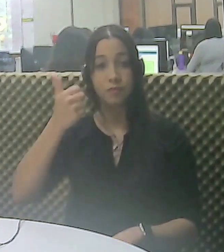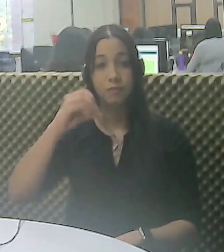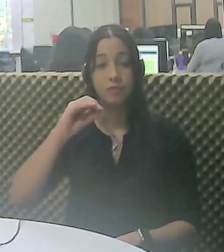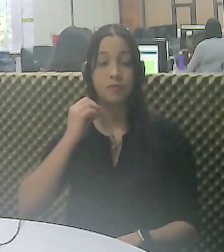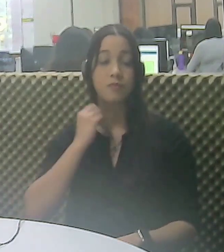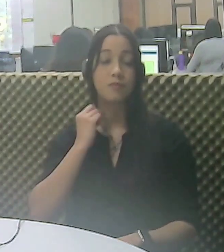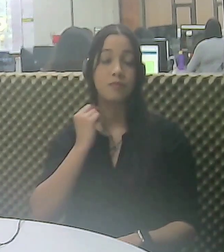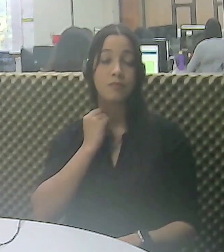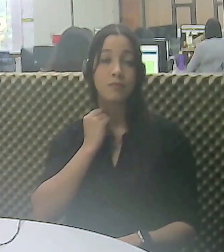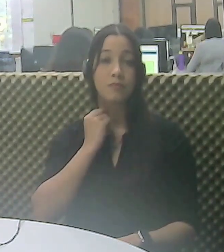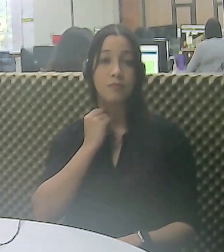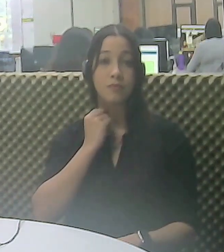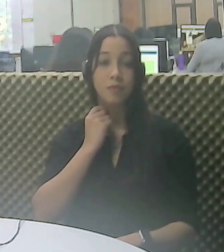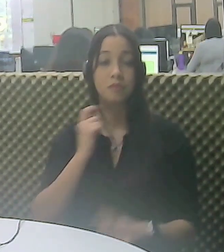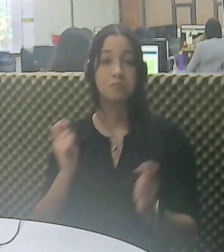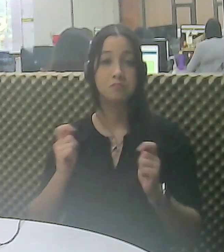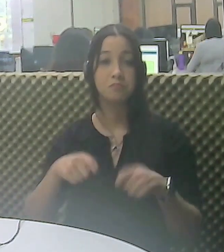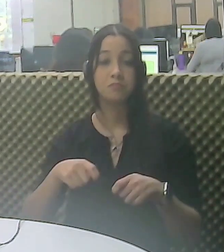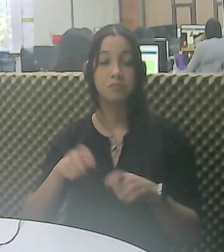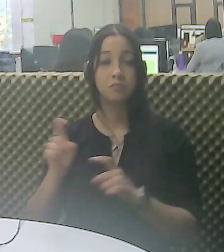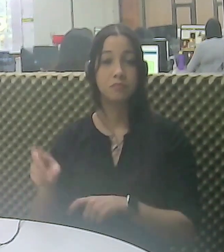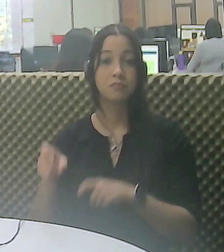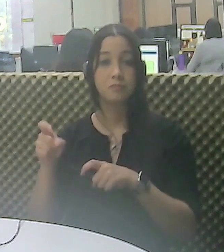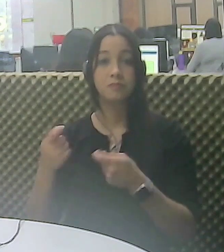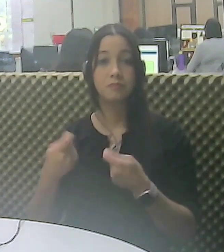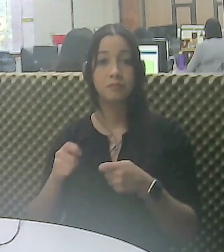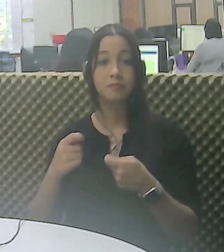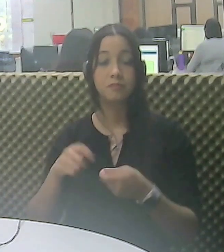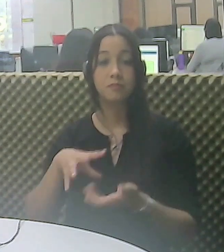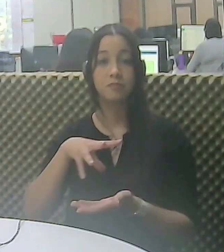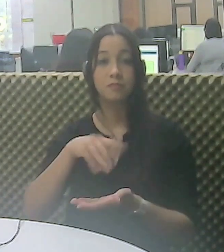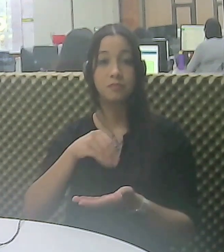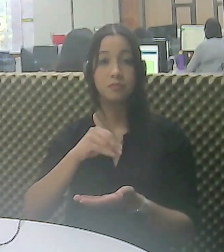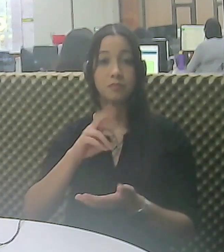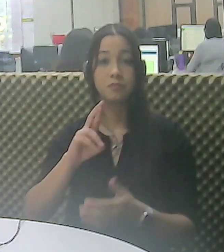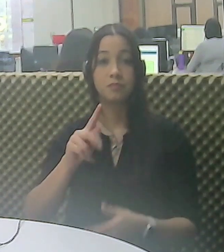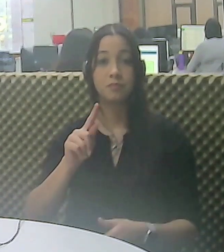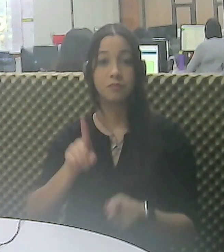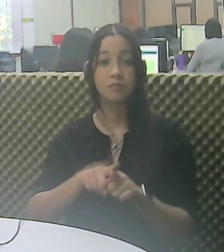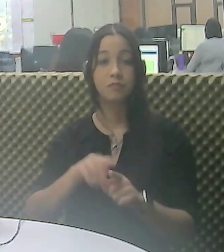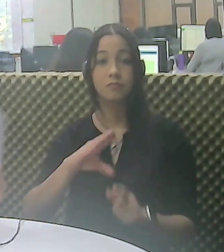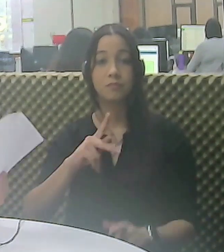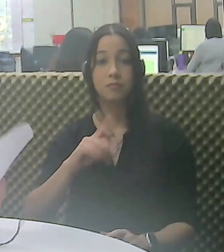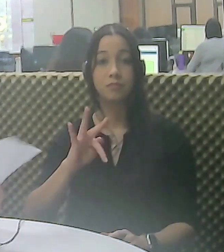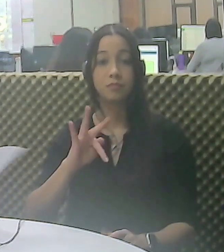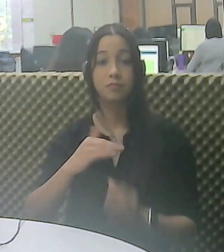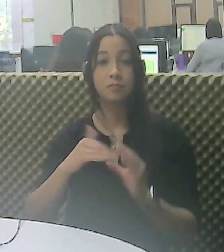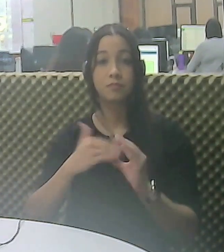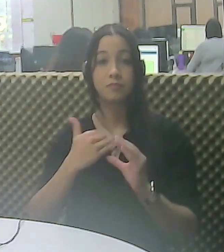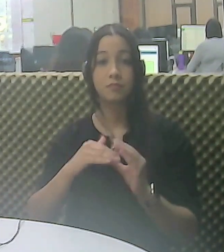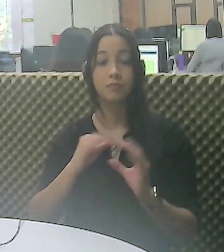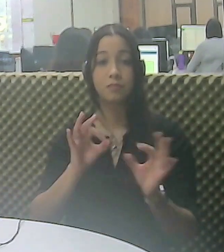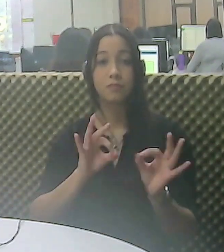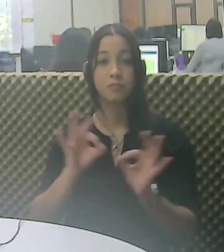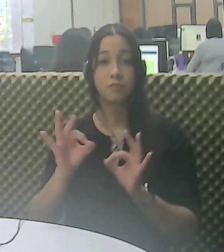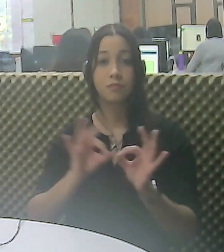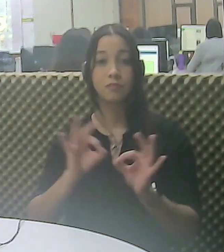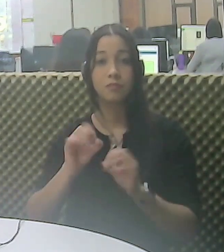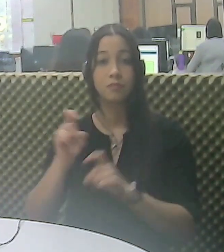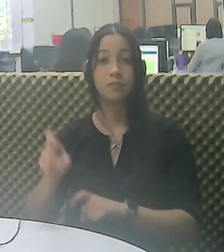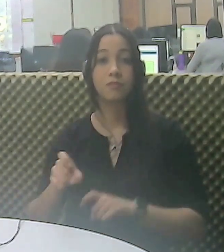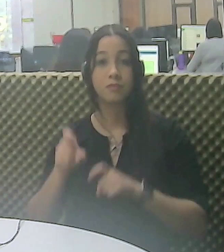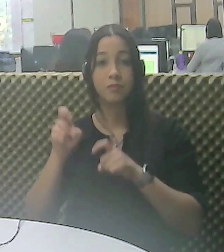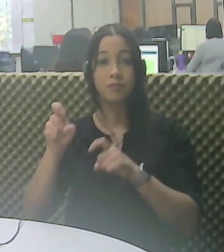maio. Para se habilitar, o produtor rural deverá enviar as cópias do RG e CPF para o e-mail